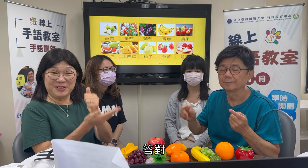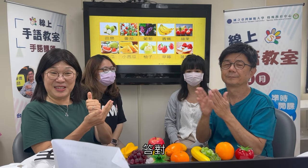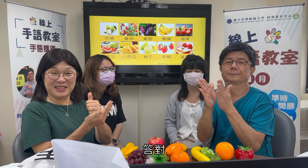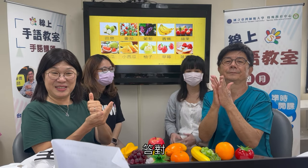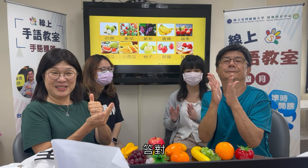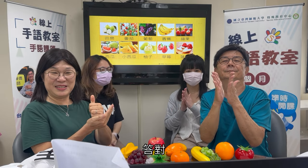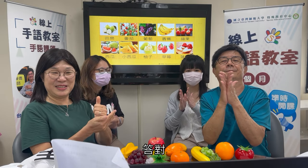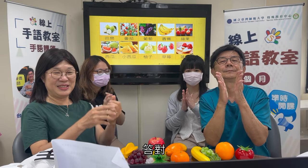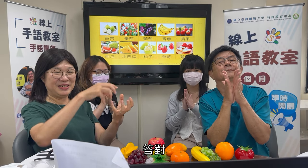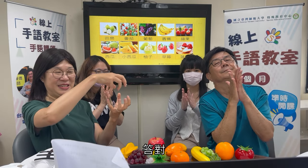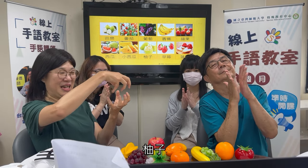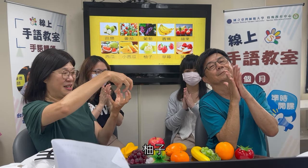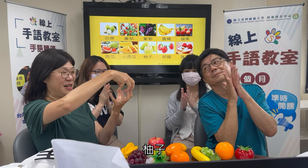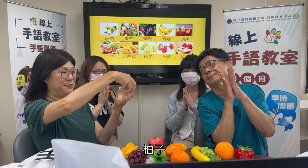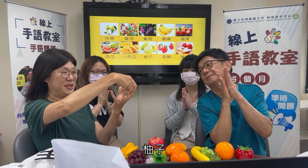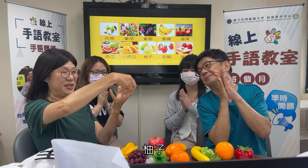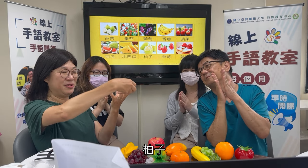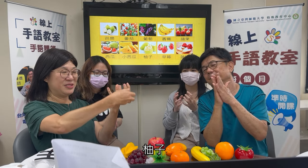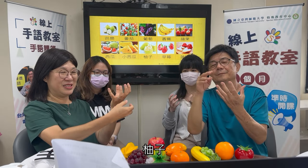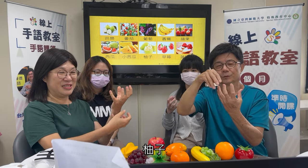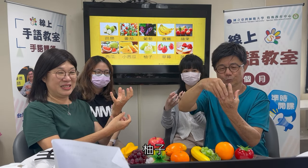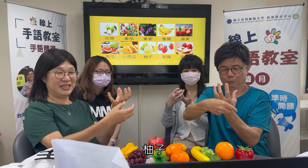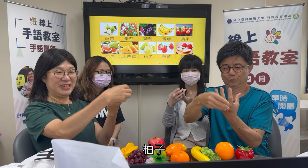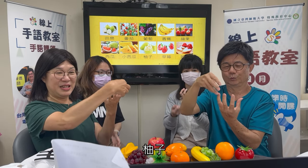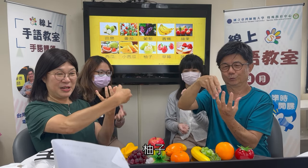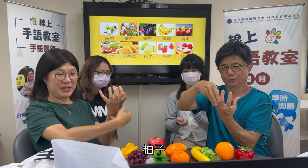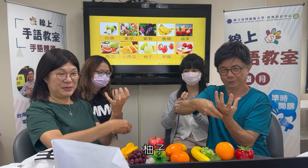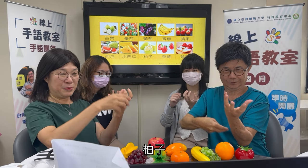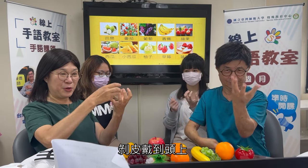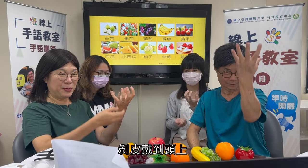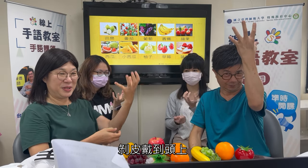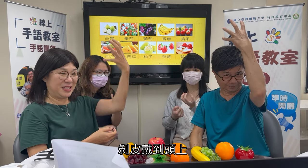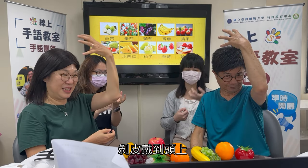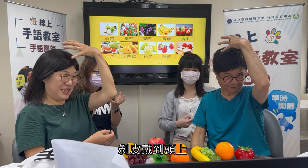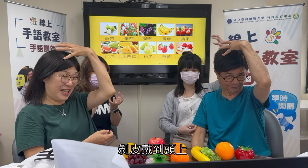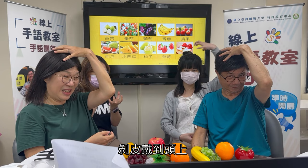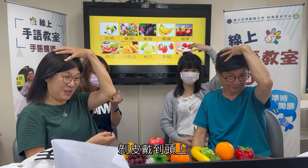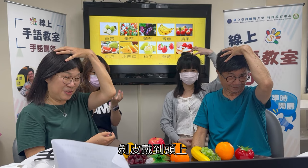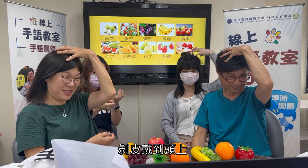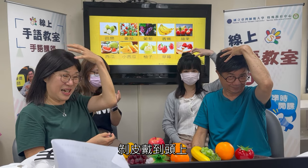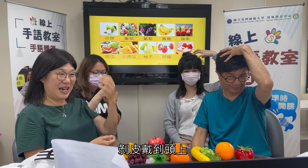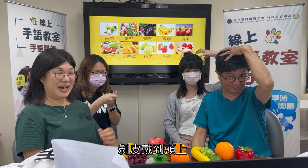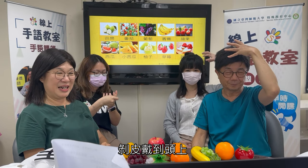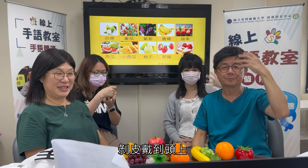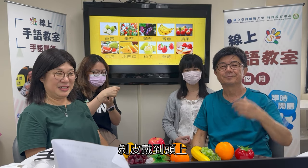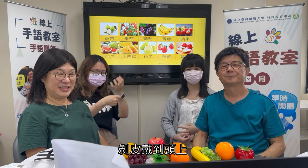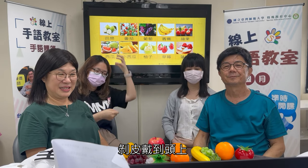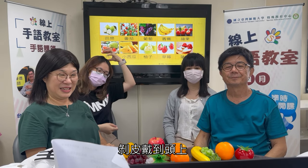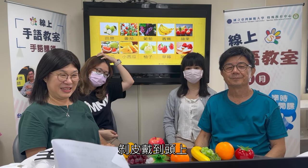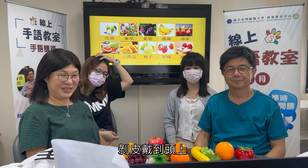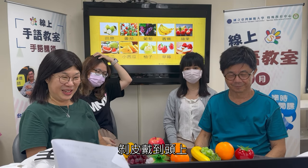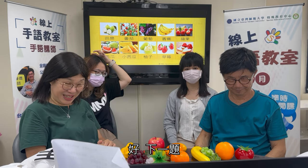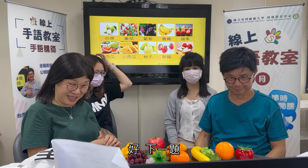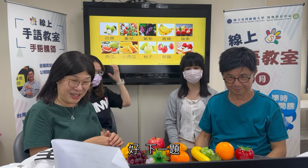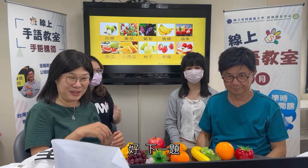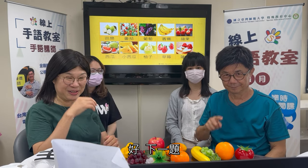咯。好，比柚子剥皮戴到头上，柚